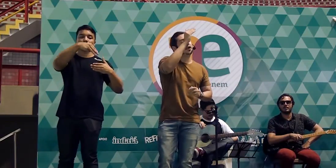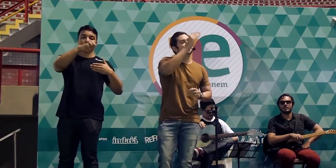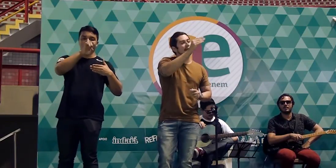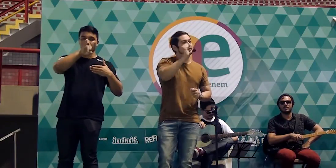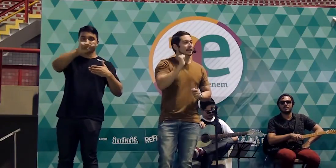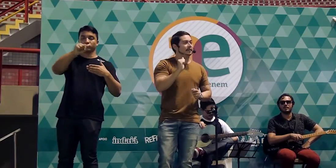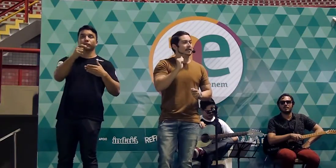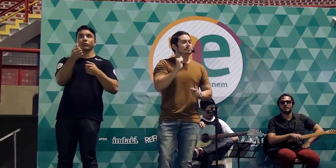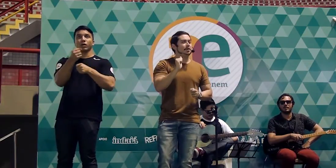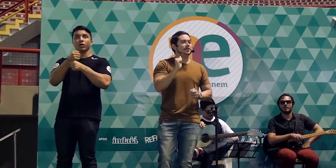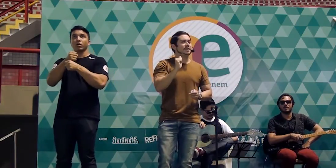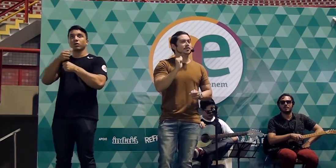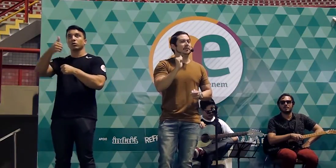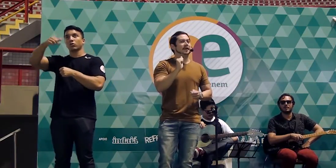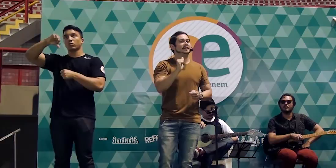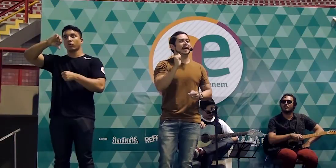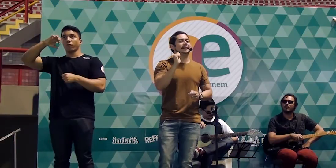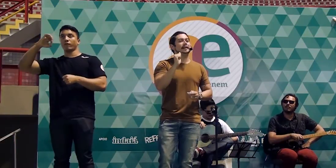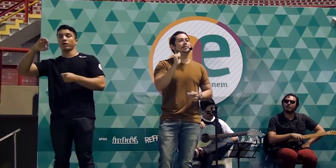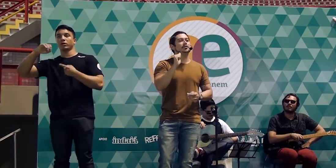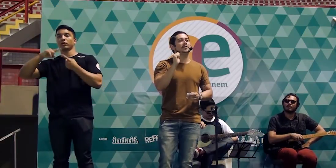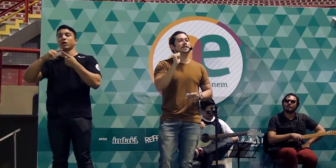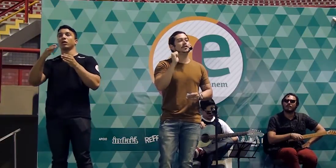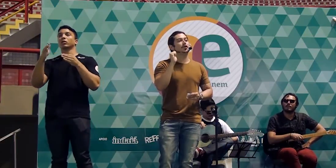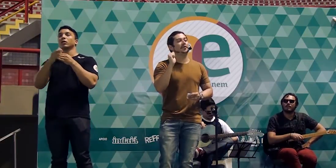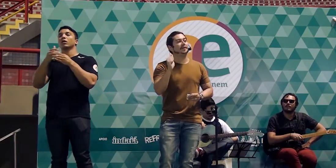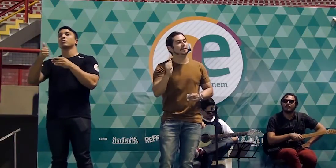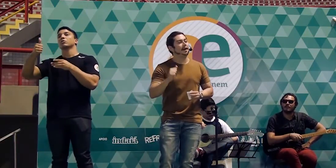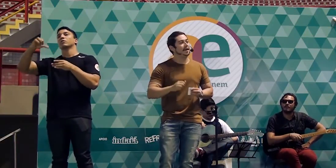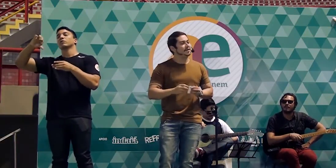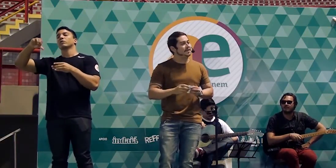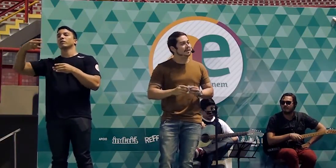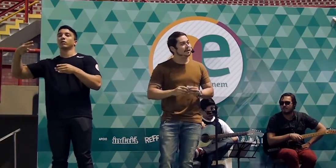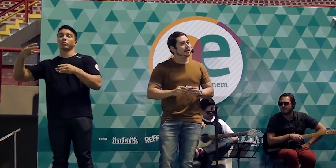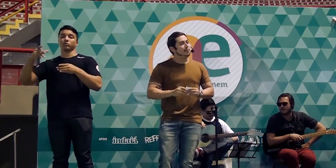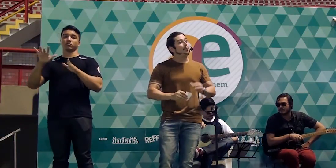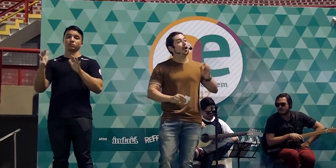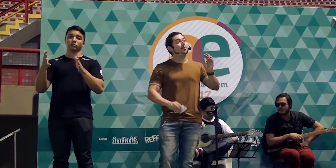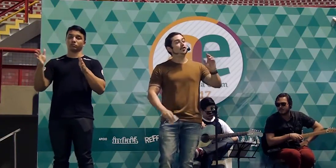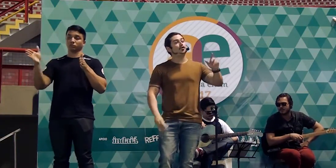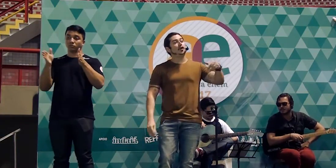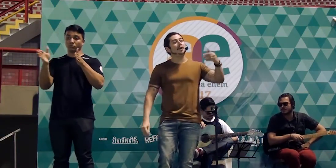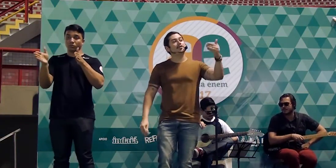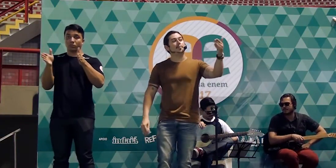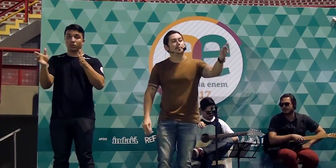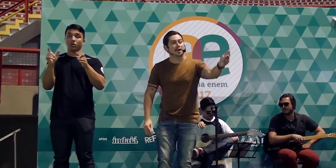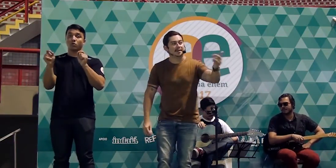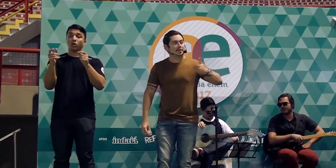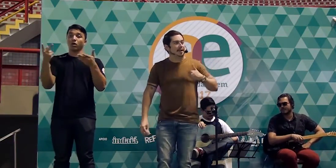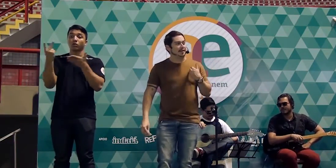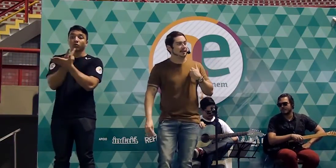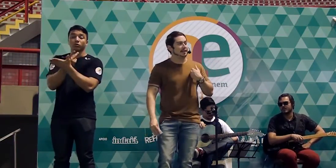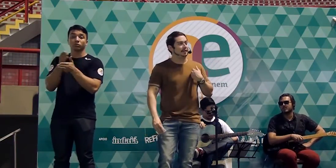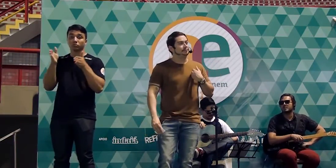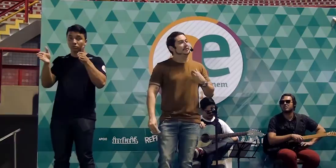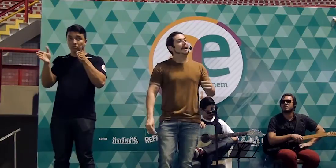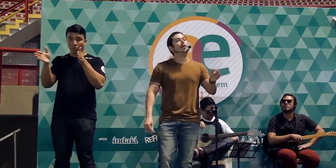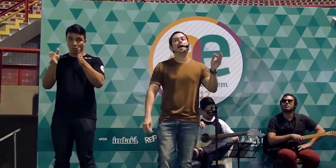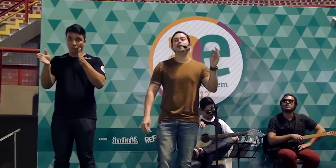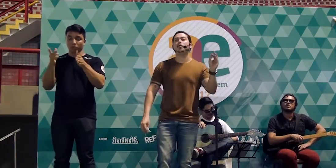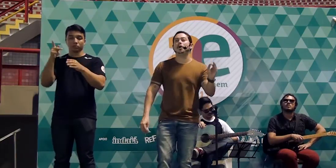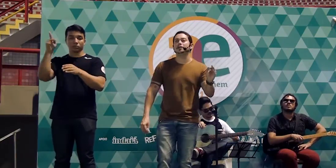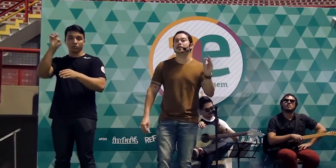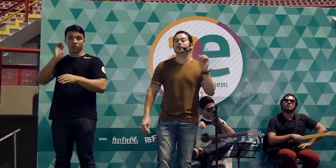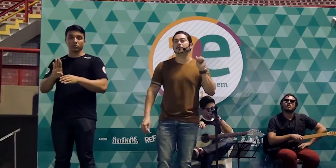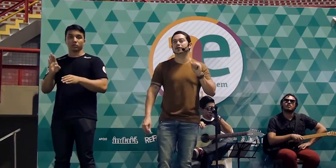anos de 1990 até 1993, proporcionalmente à população brasileira, é